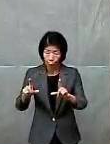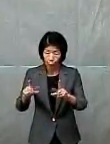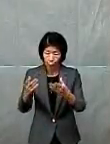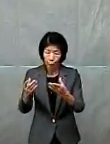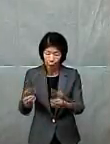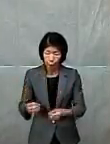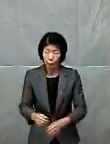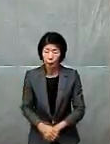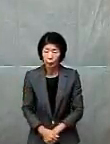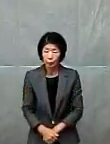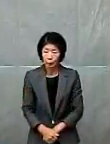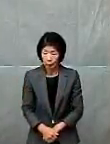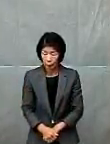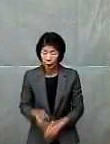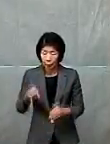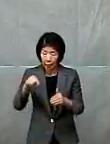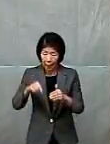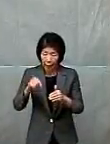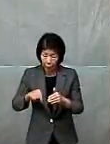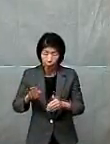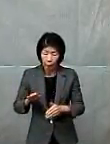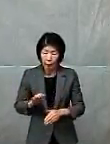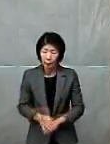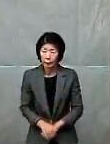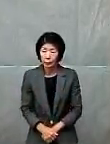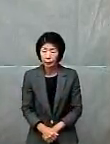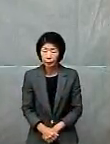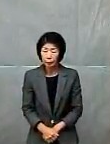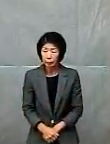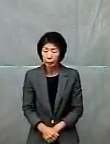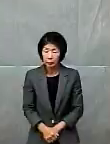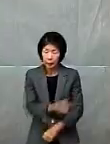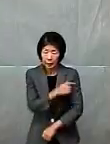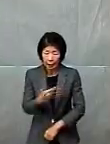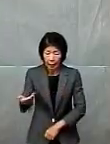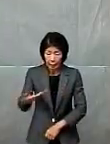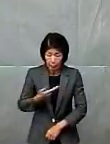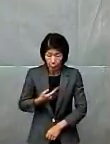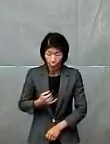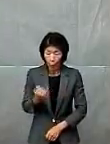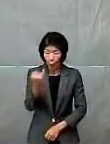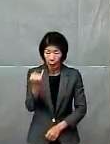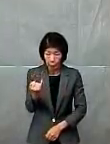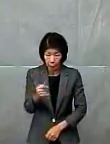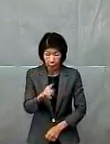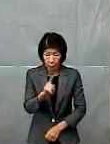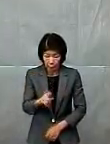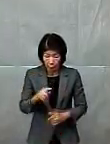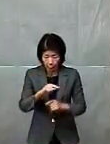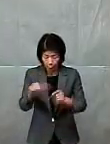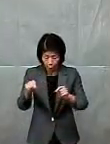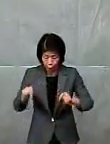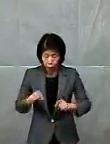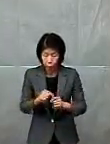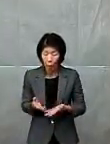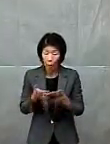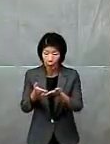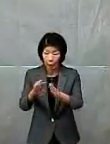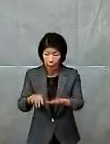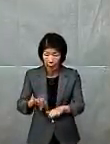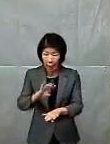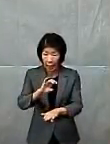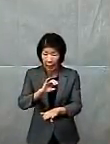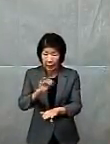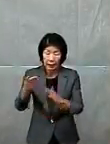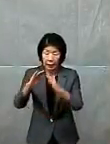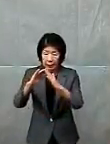ますという内容であります。 知事としてはこの、報告書を出したことで議会への説